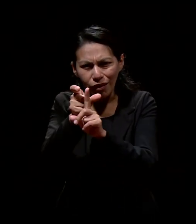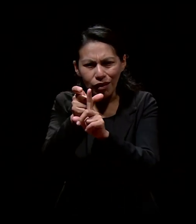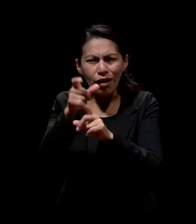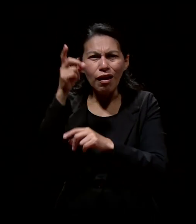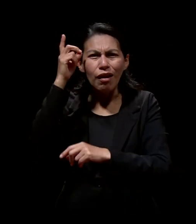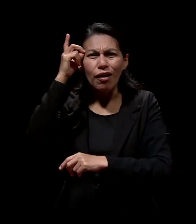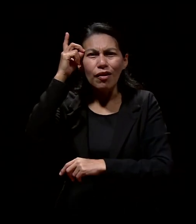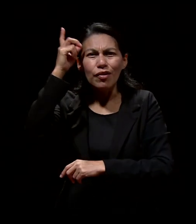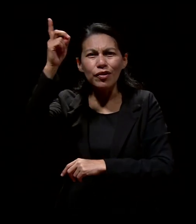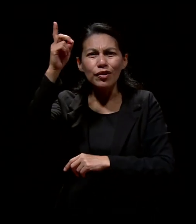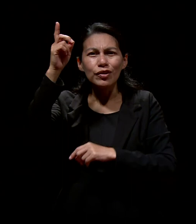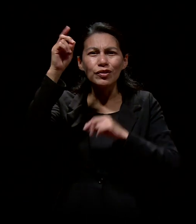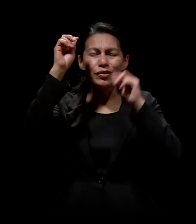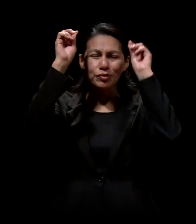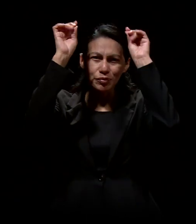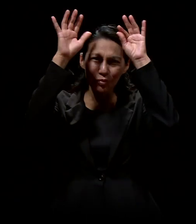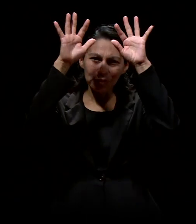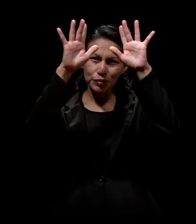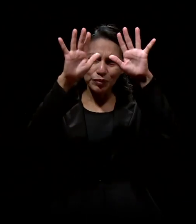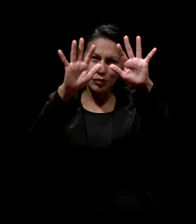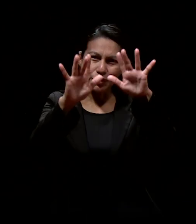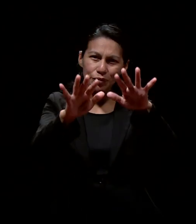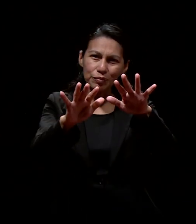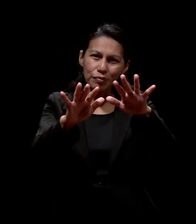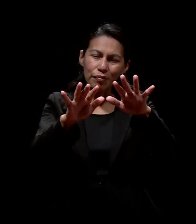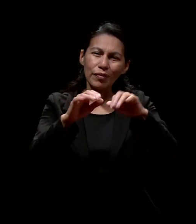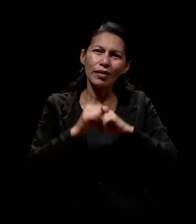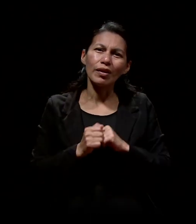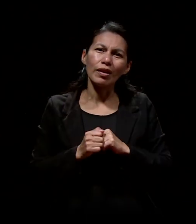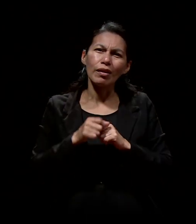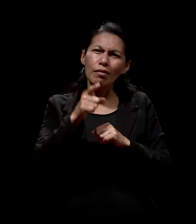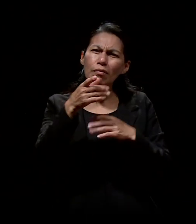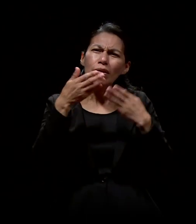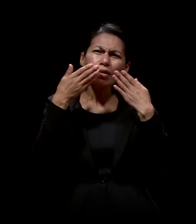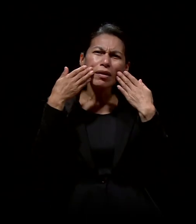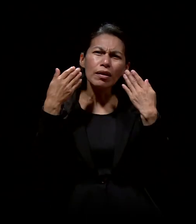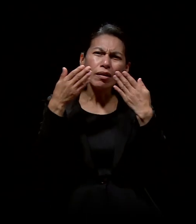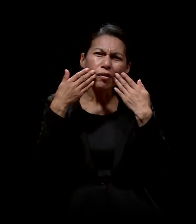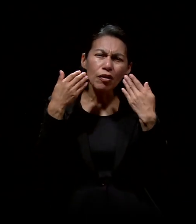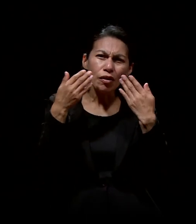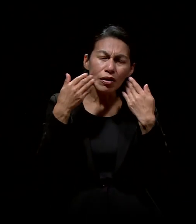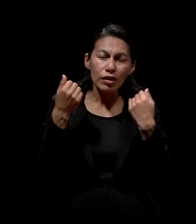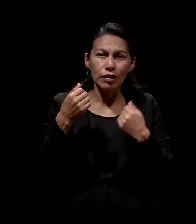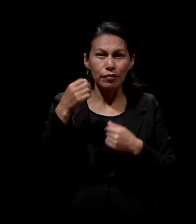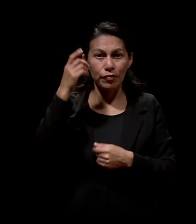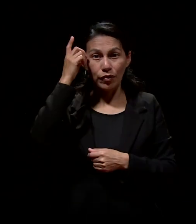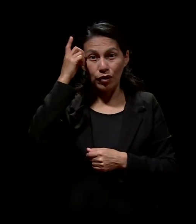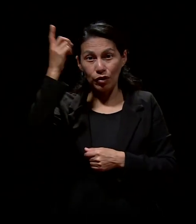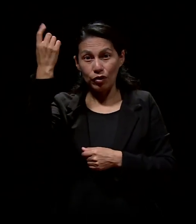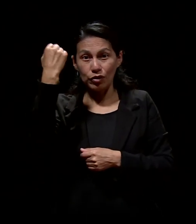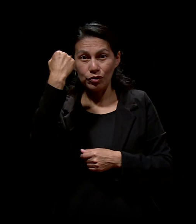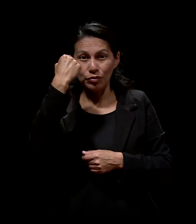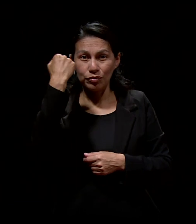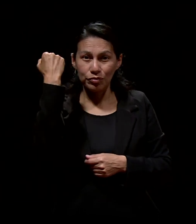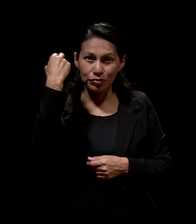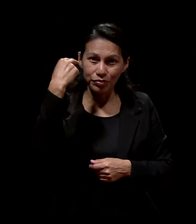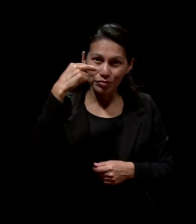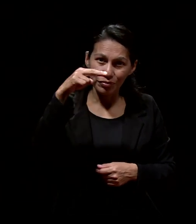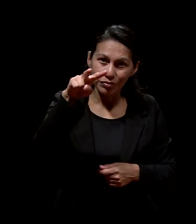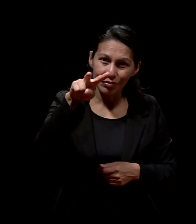su rostro sobre ti y tenga de ti misericordia. Dios alce a